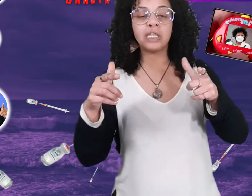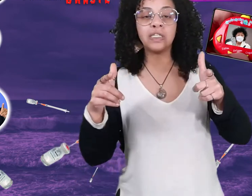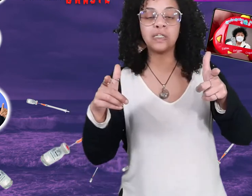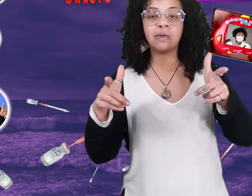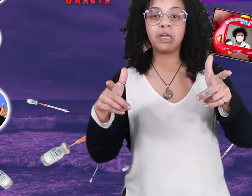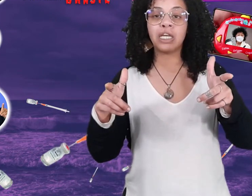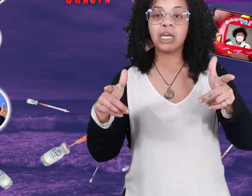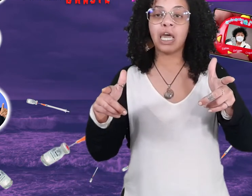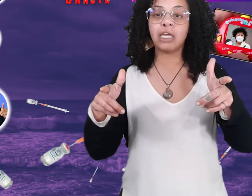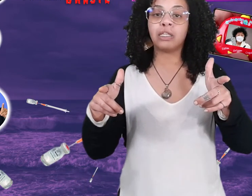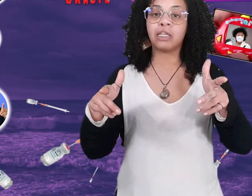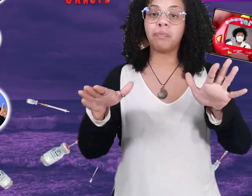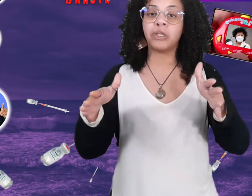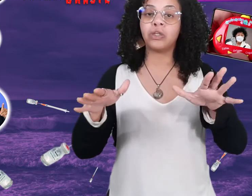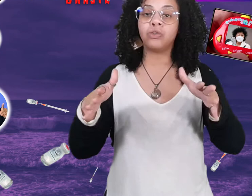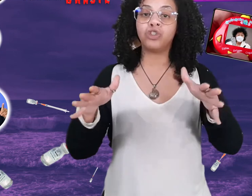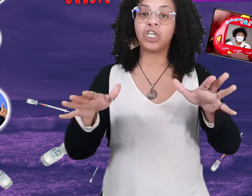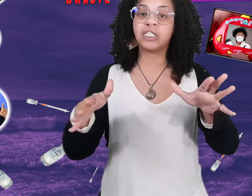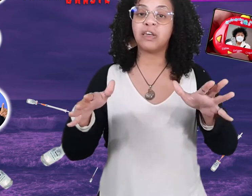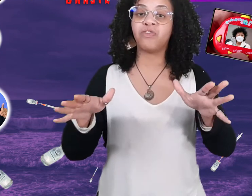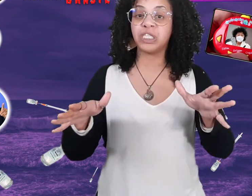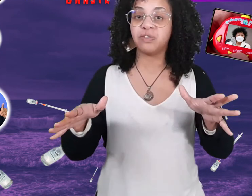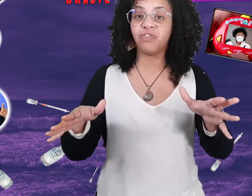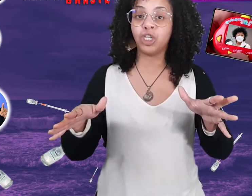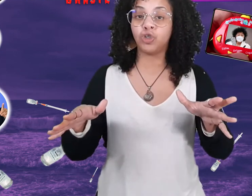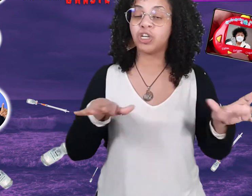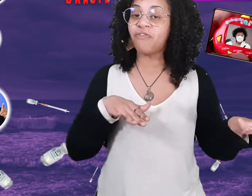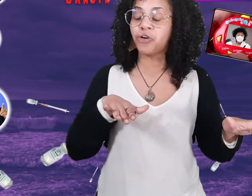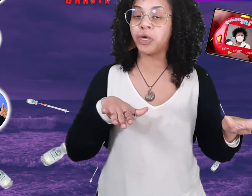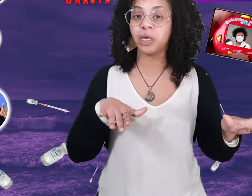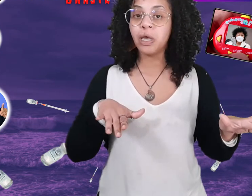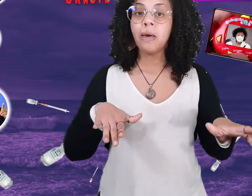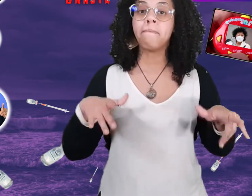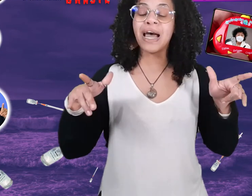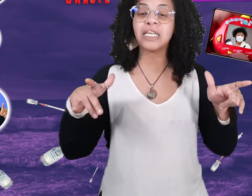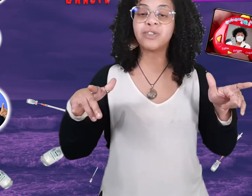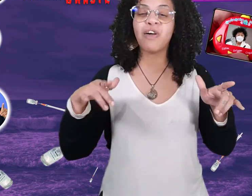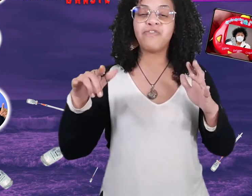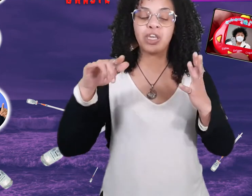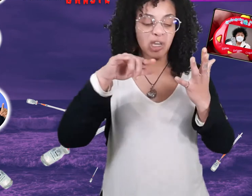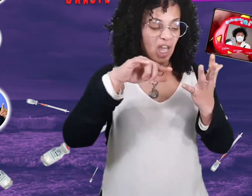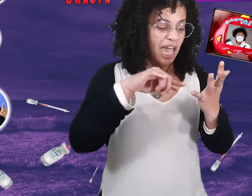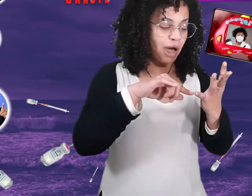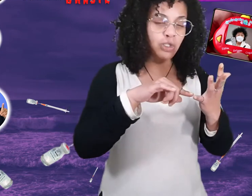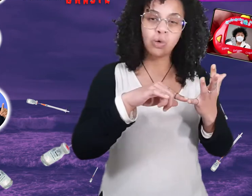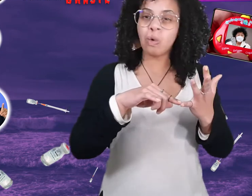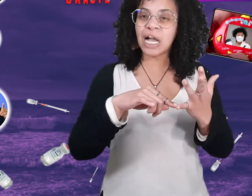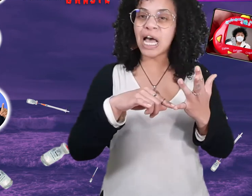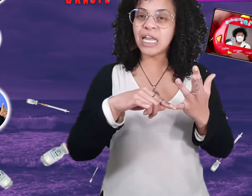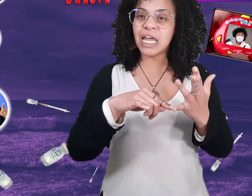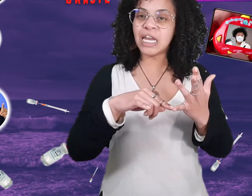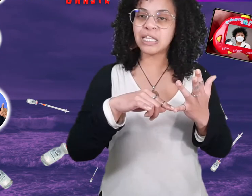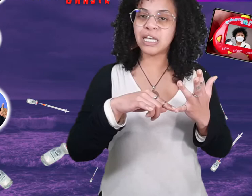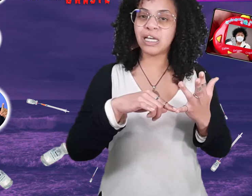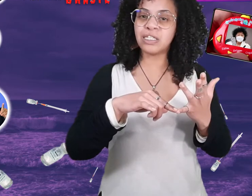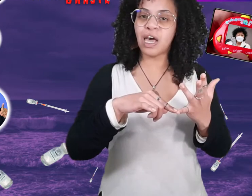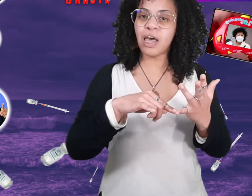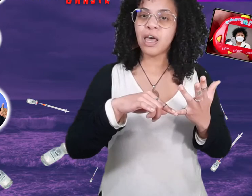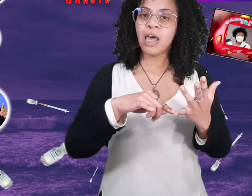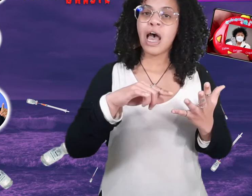nessa semana que entra, dependendo do dia que você vê esse vídeo, já foi. Mas vai vir Elcio com H, né, na terça, isso, na terça